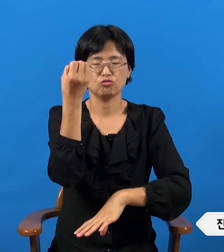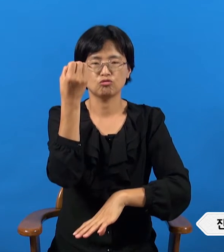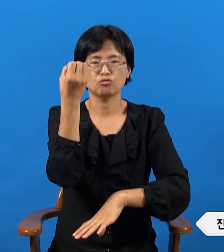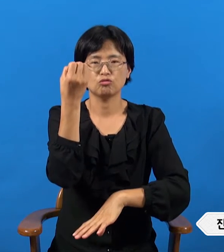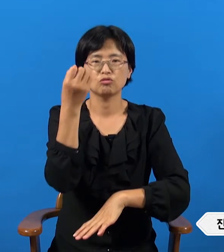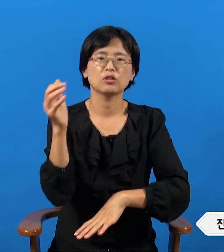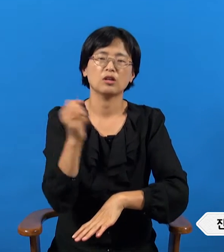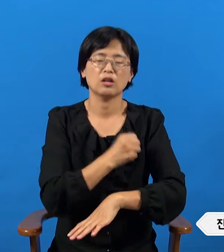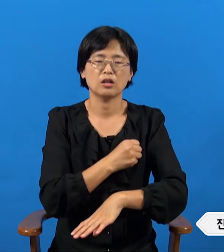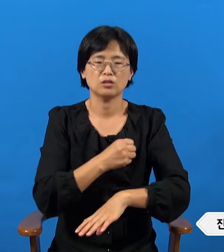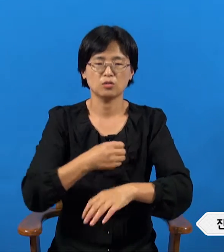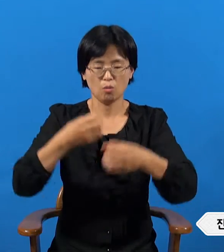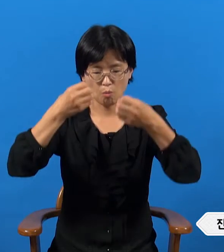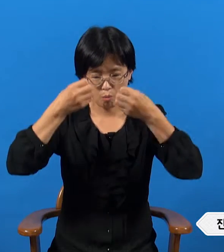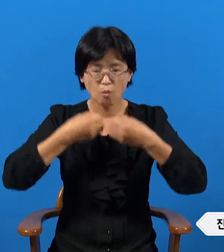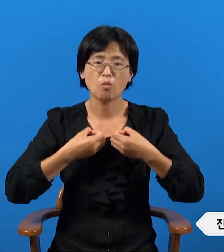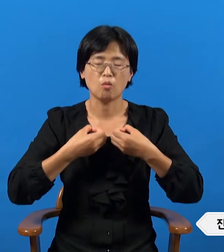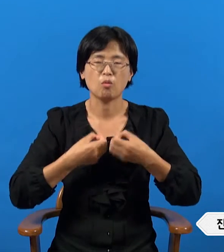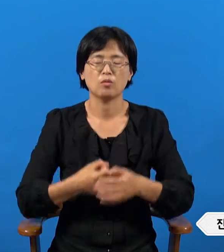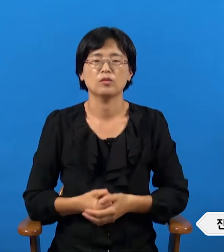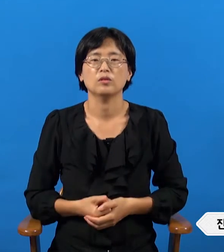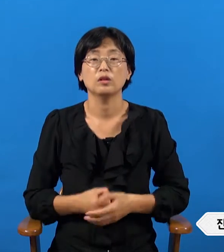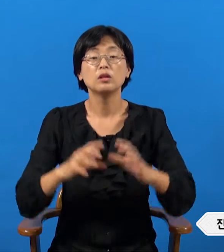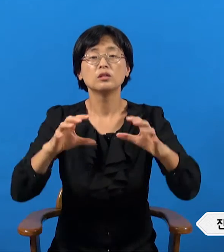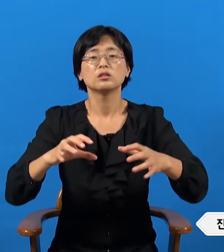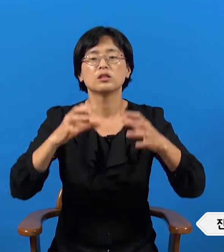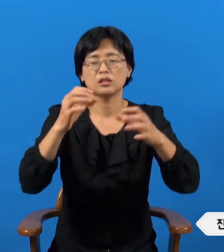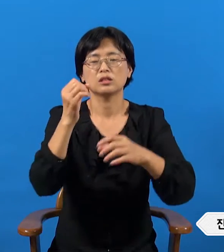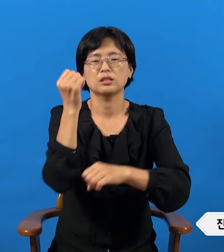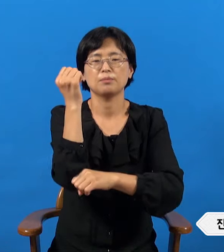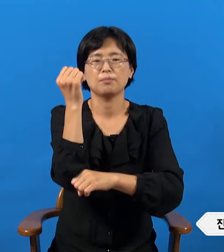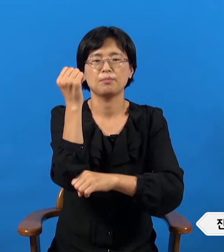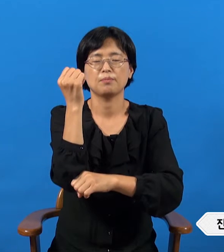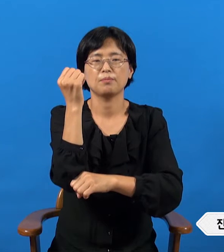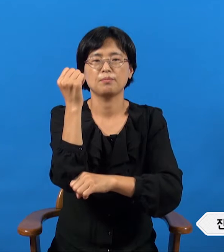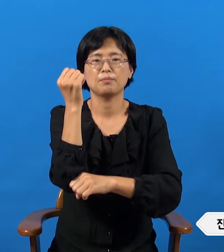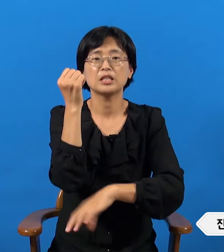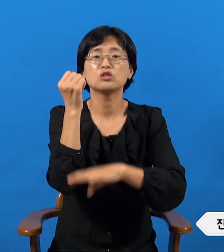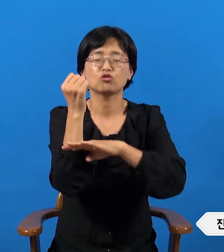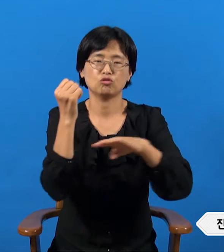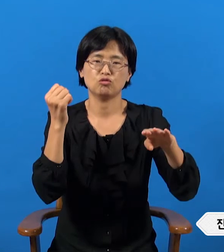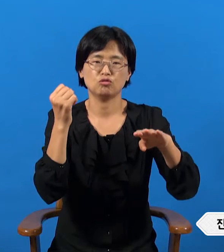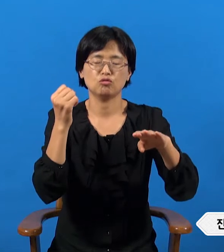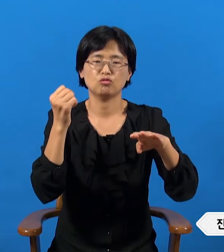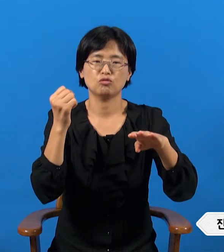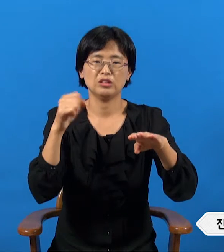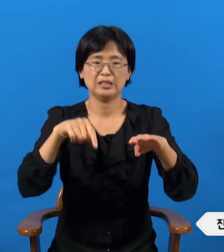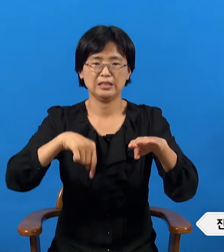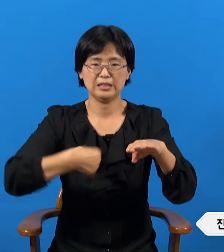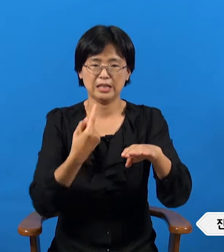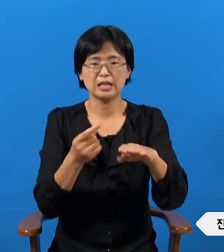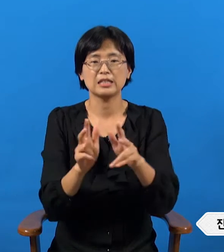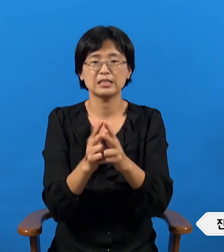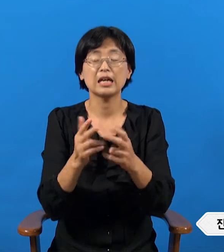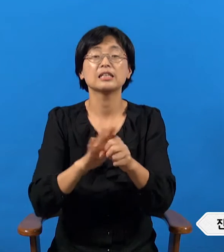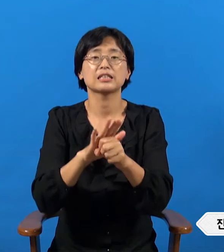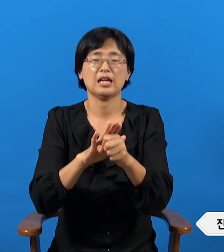우리 자신들을 바라보는 것입니다. 세상이 보는 자기 사랑의